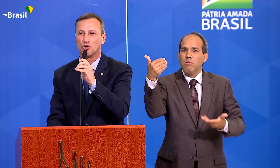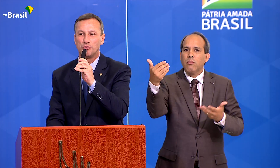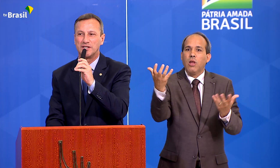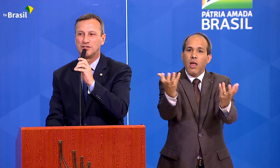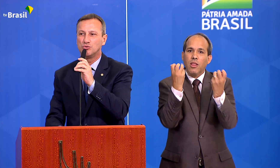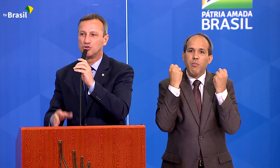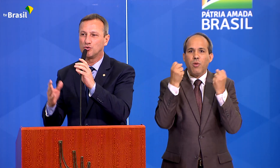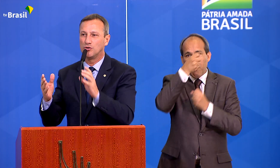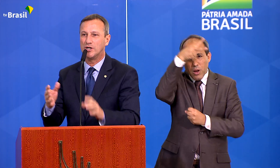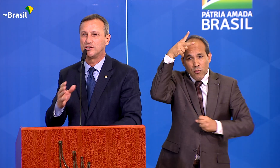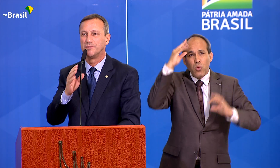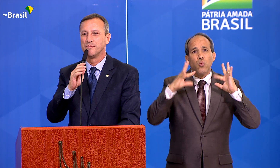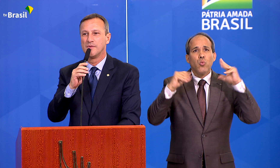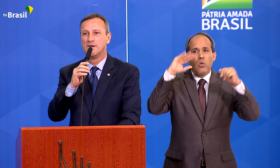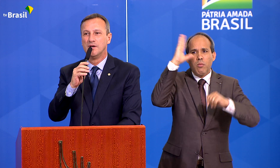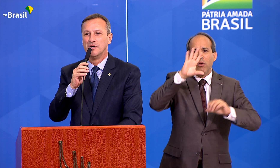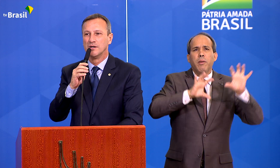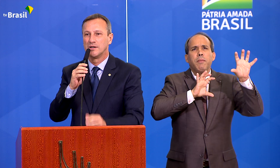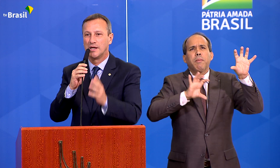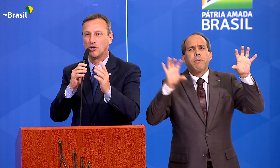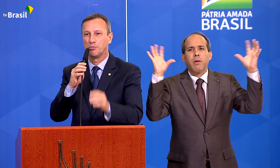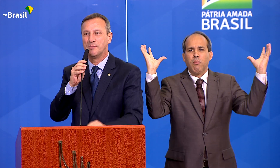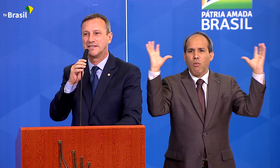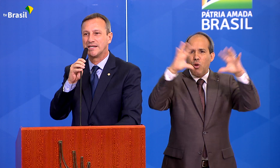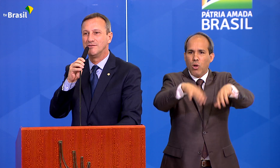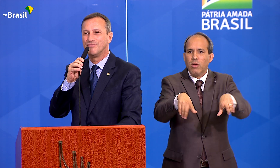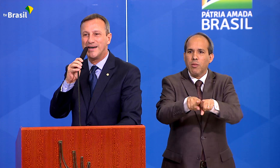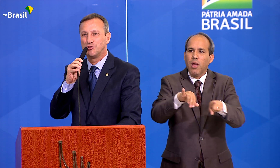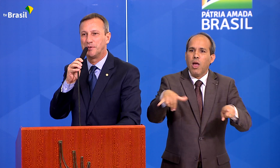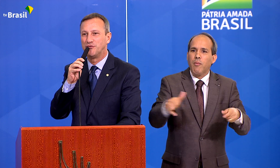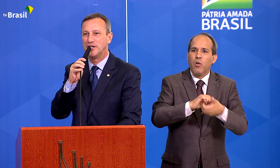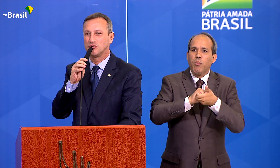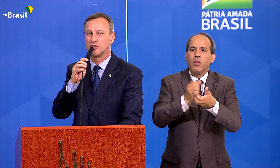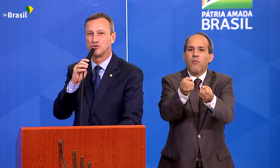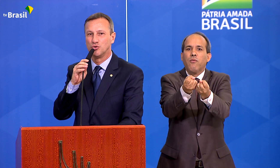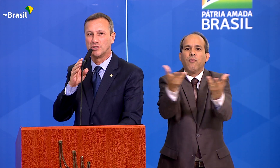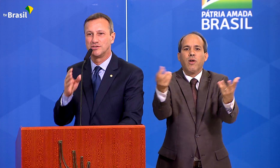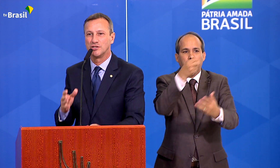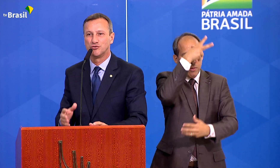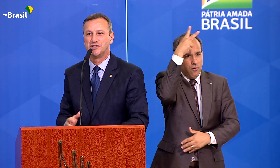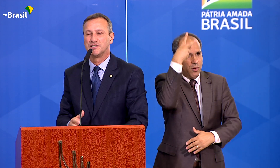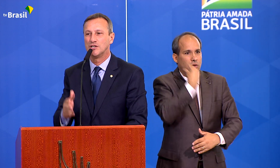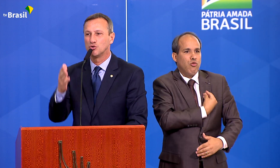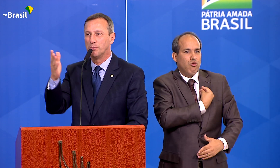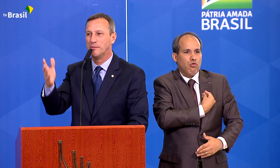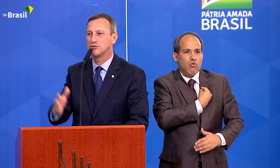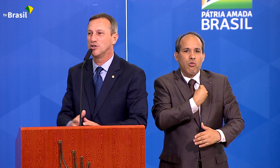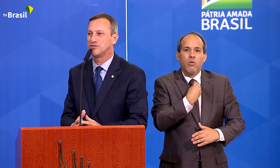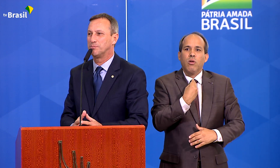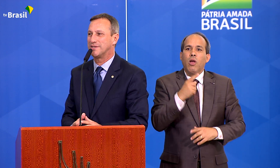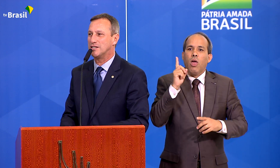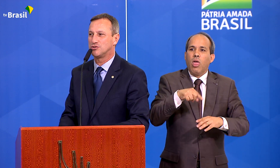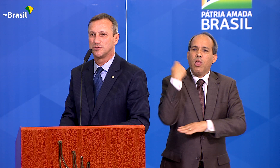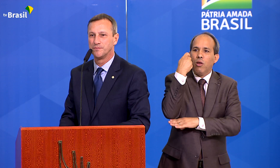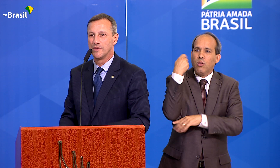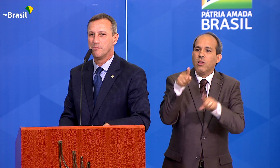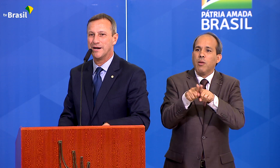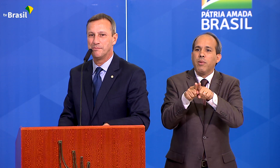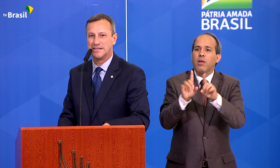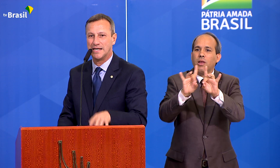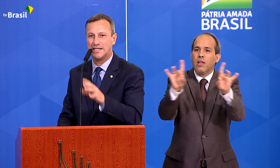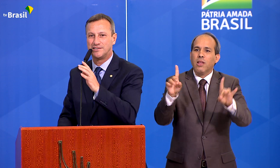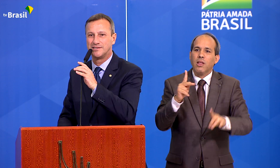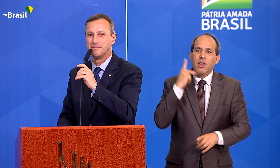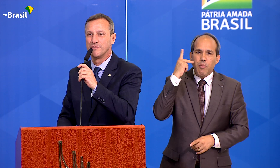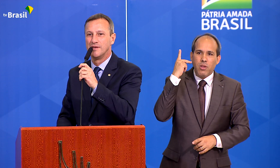prefeitos de todo o Brasil de Sul a norte quero cumprimentar que vários prefeitos por Grosso do Sul que estão nos visitando o comprimento nosso deputados